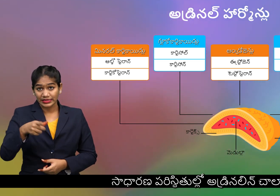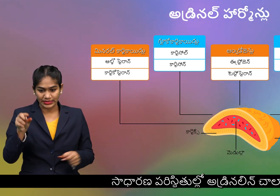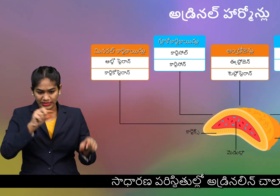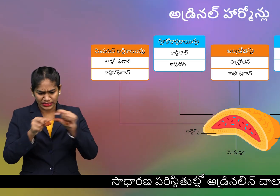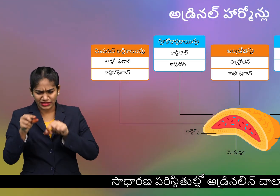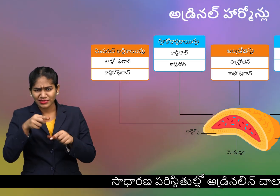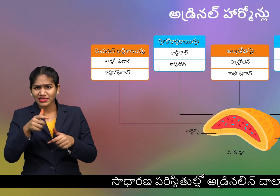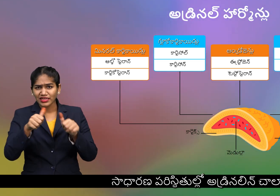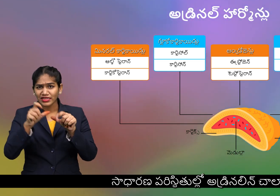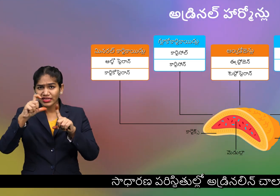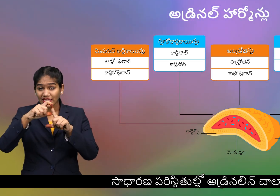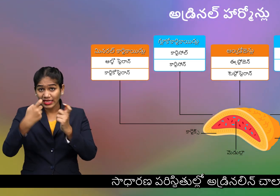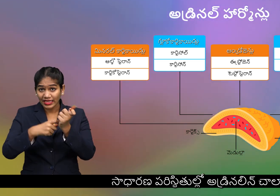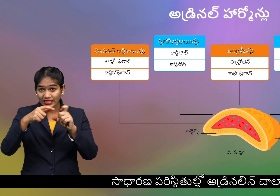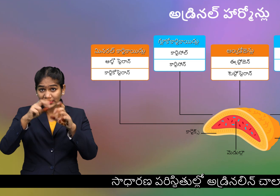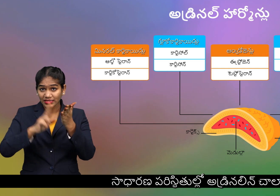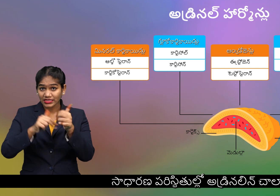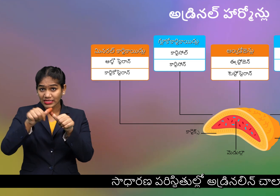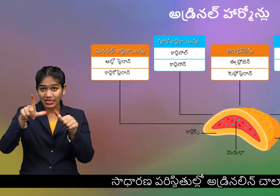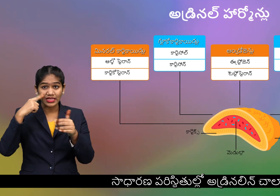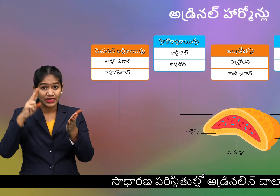సాధారణ పరిస్థితుల్లో అడ్రినలిన్ చాలా